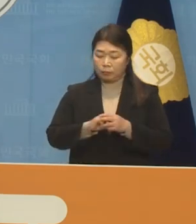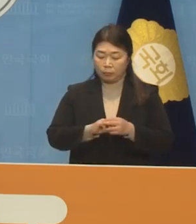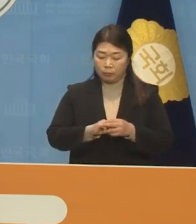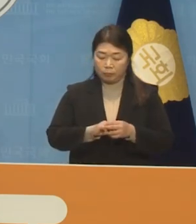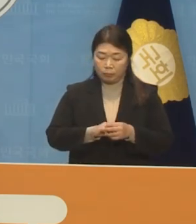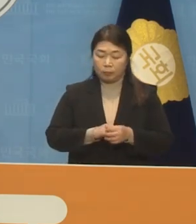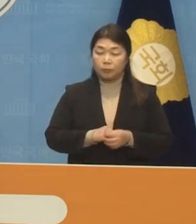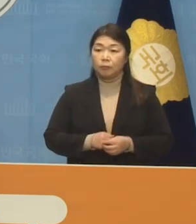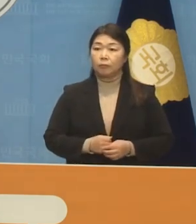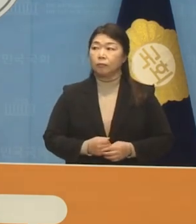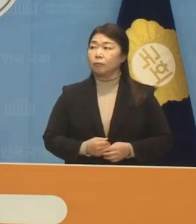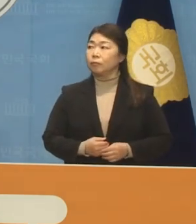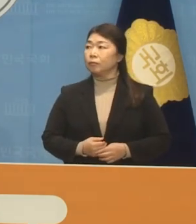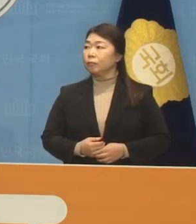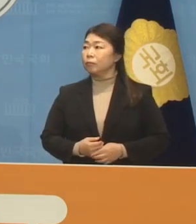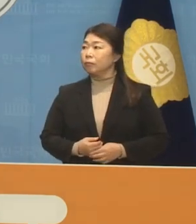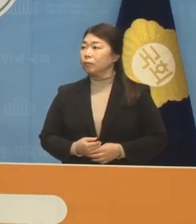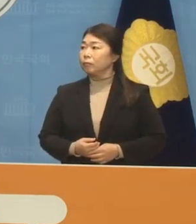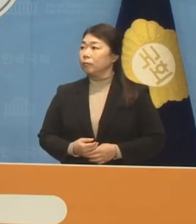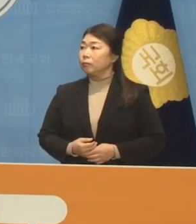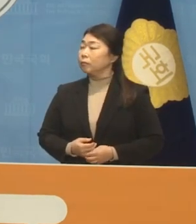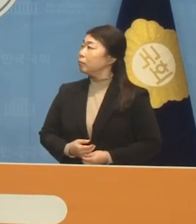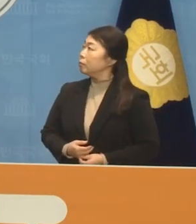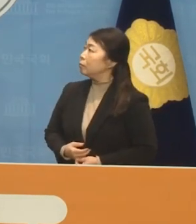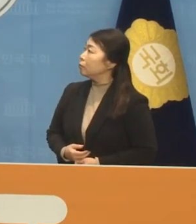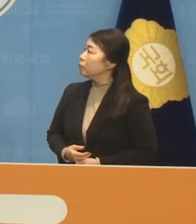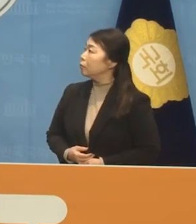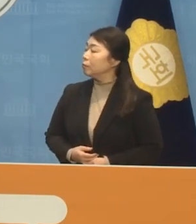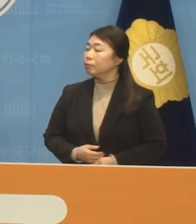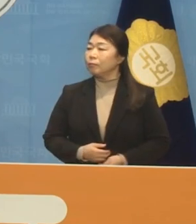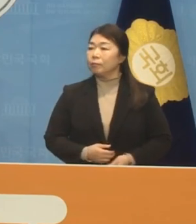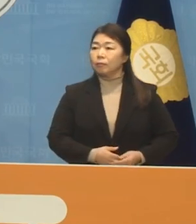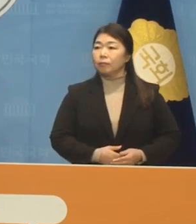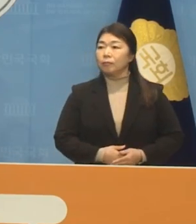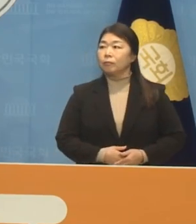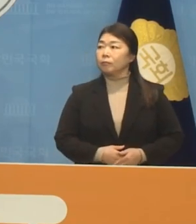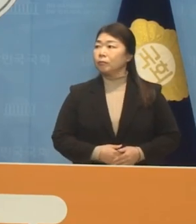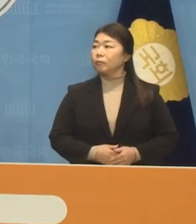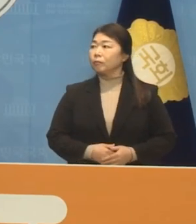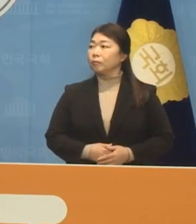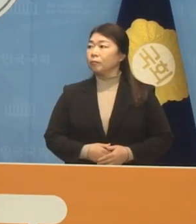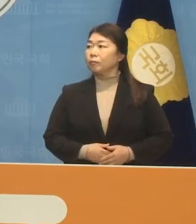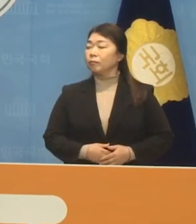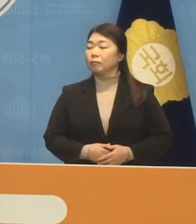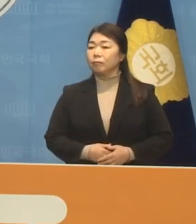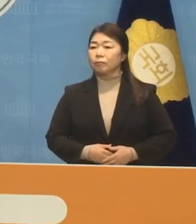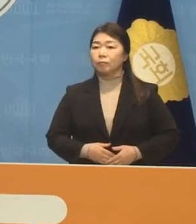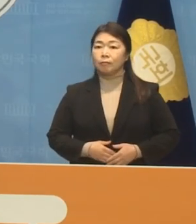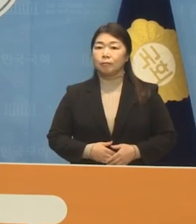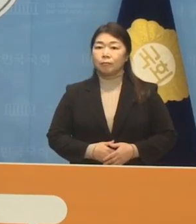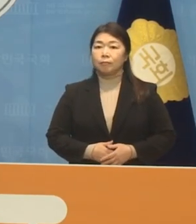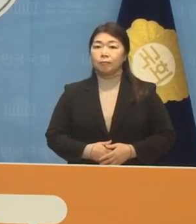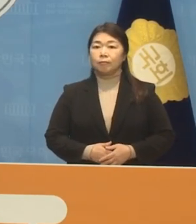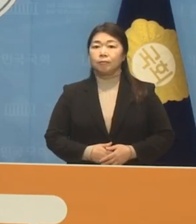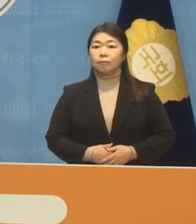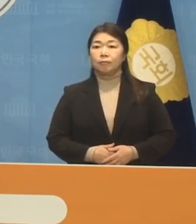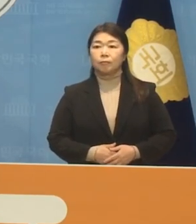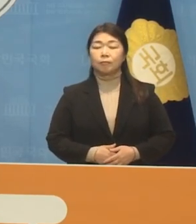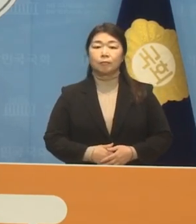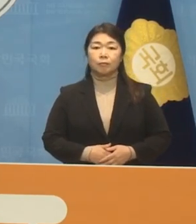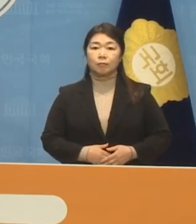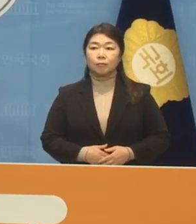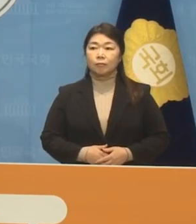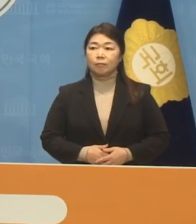내려야 되지 않을까요? 아, 이거 화면에 맞추신 거구나. 이렇게만 나오신데 괜찮아요? 화면. 네, 알겠습니다. 네.